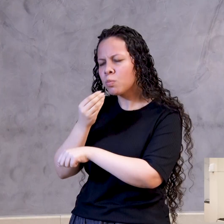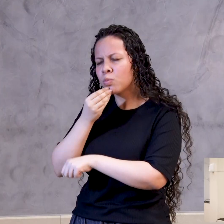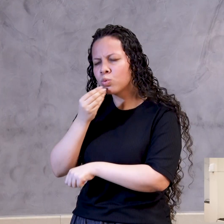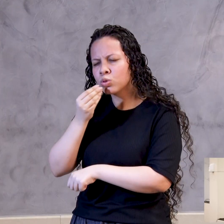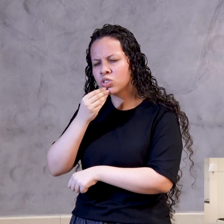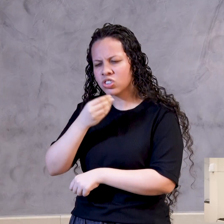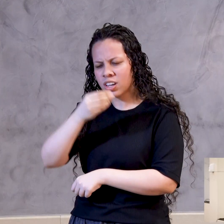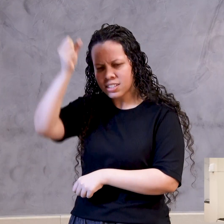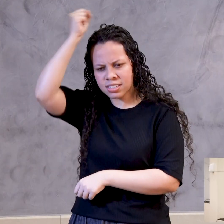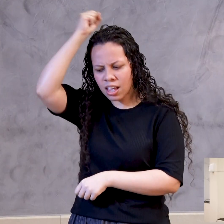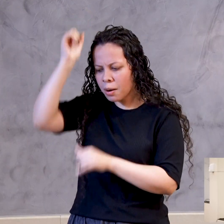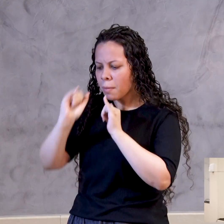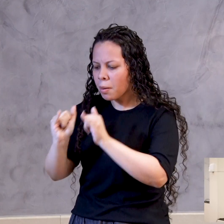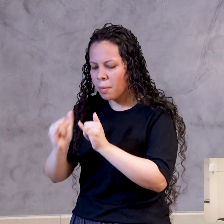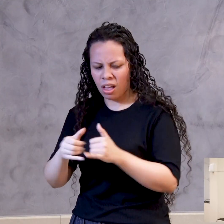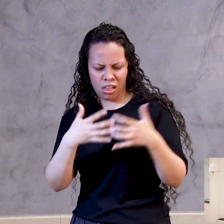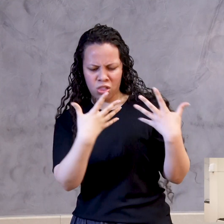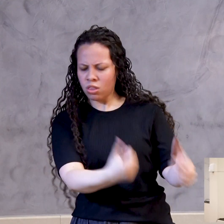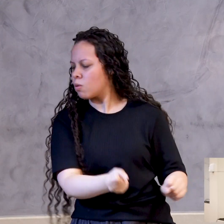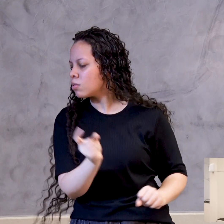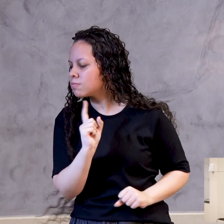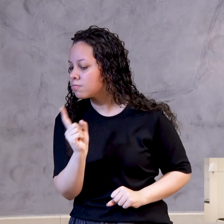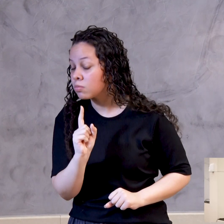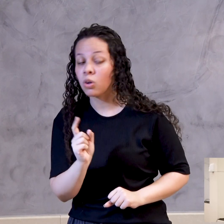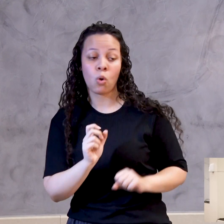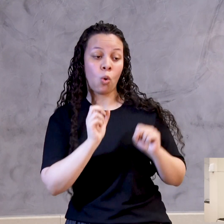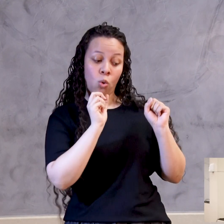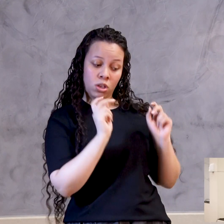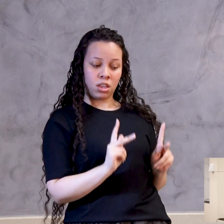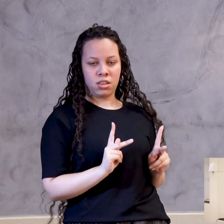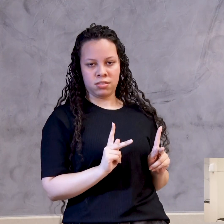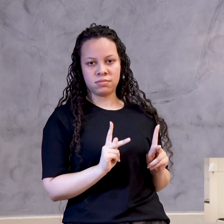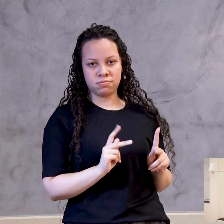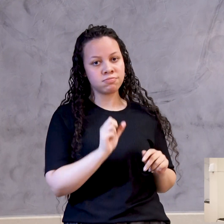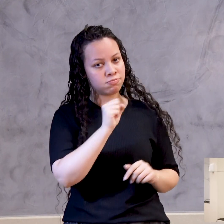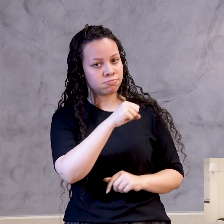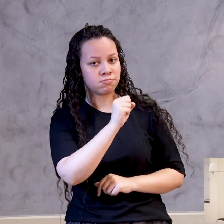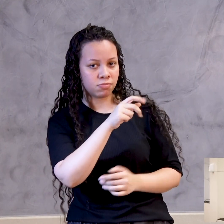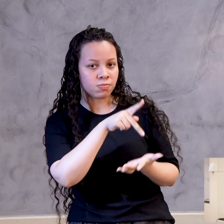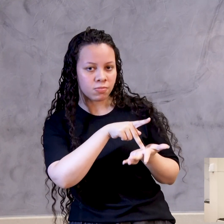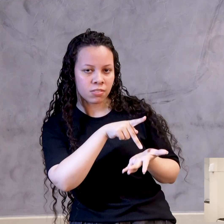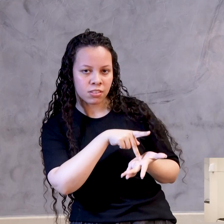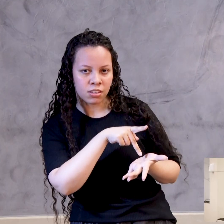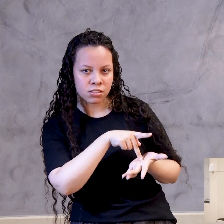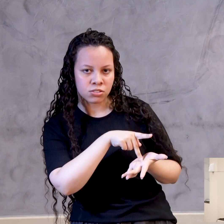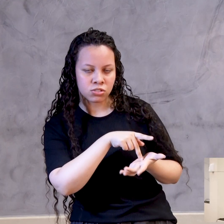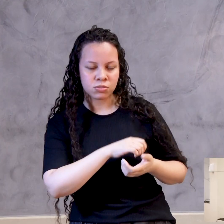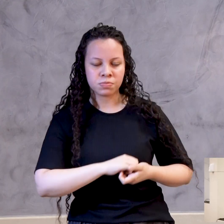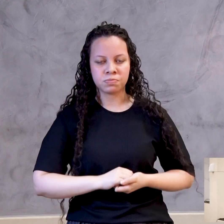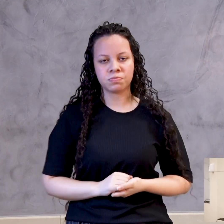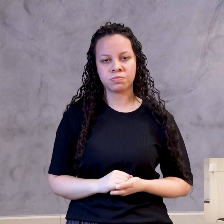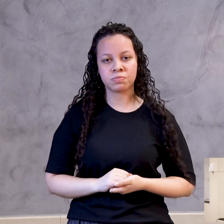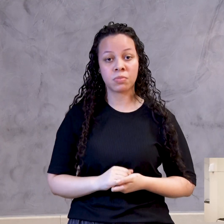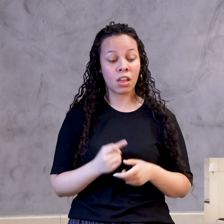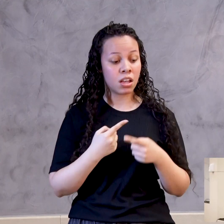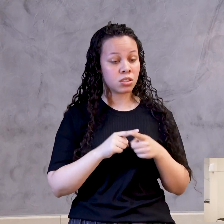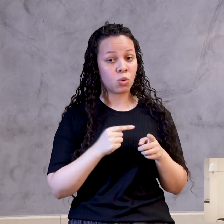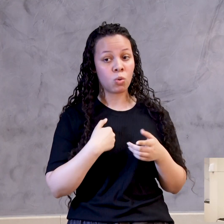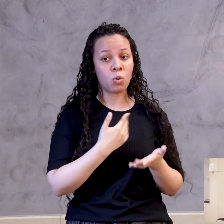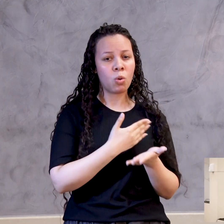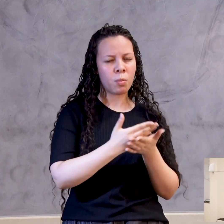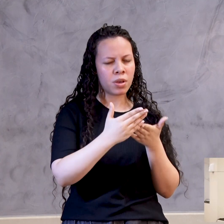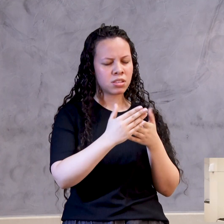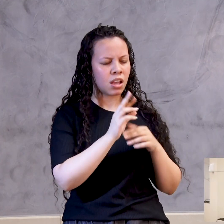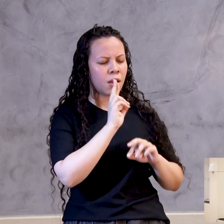Sara disse. Sim. E aí, eu estava respondendo que